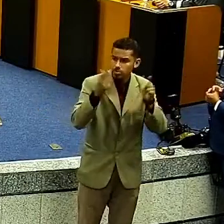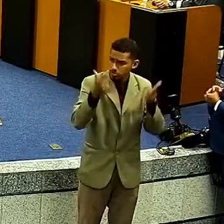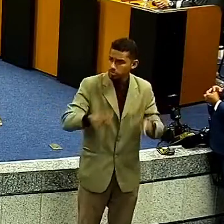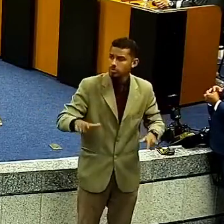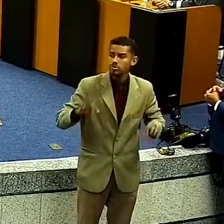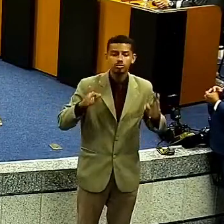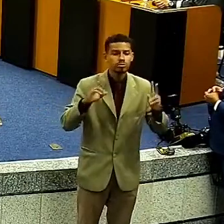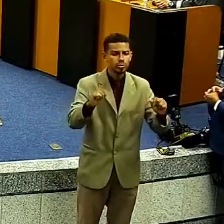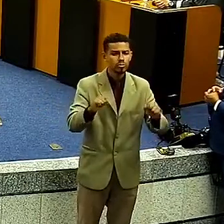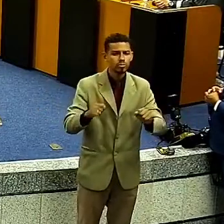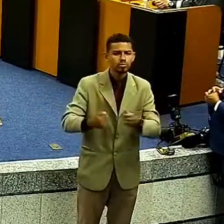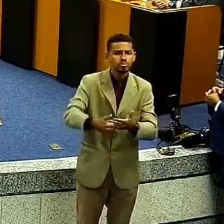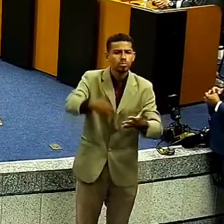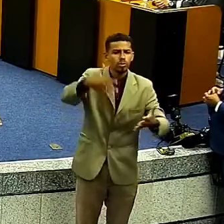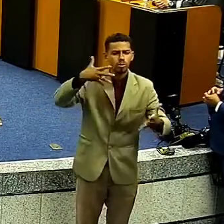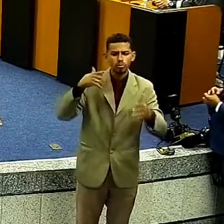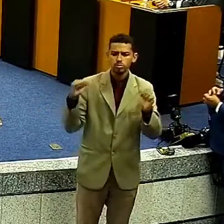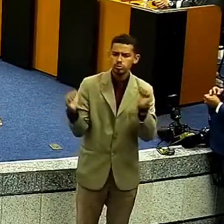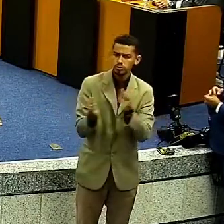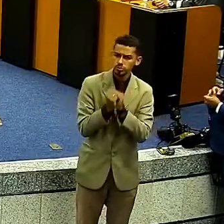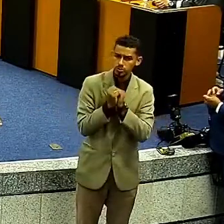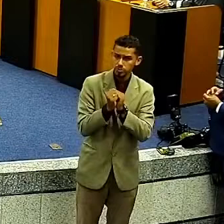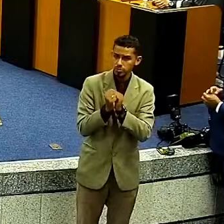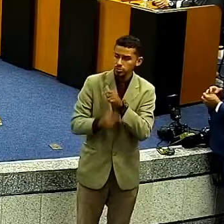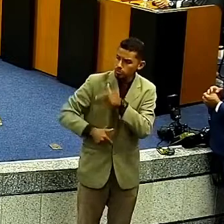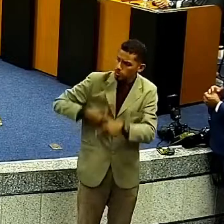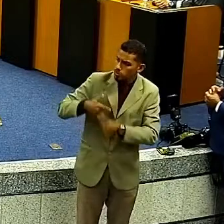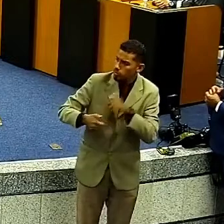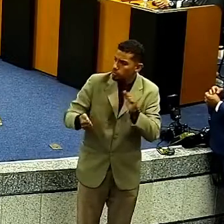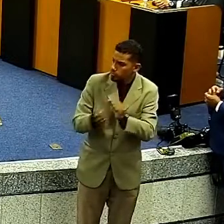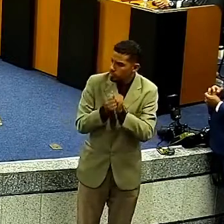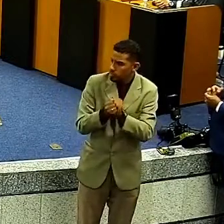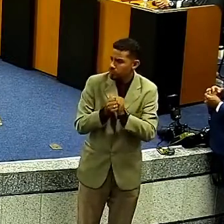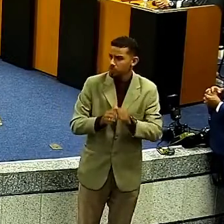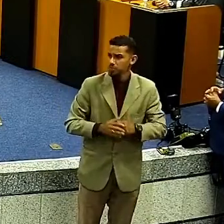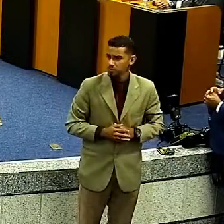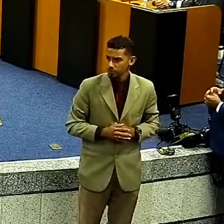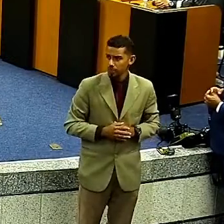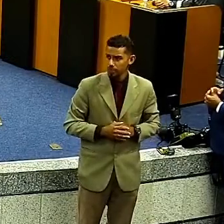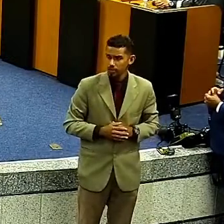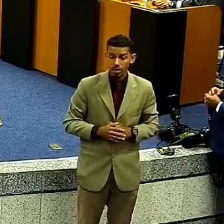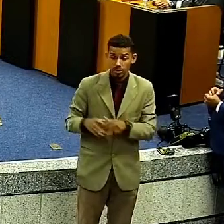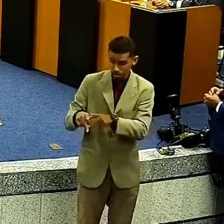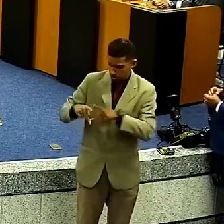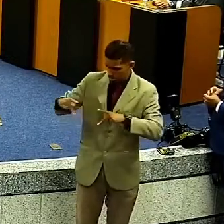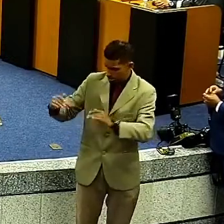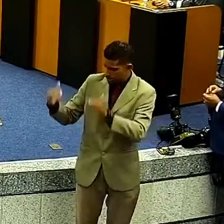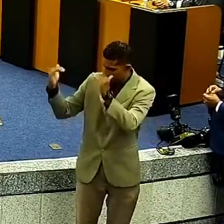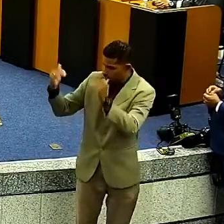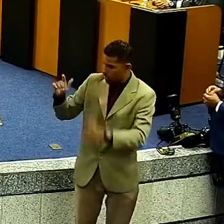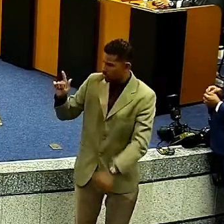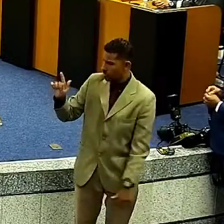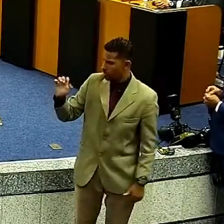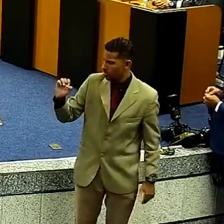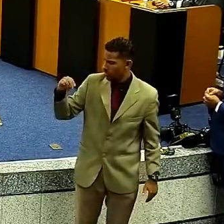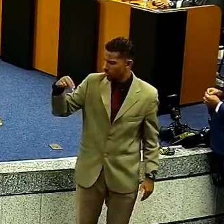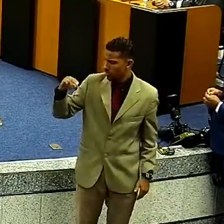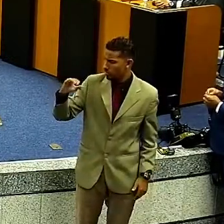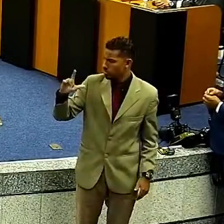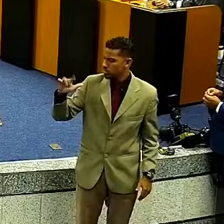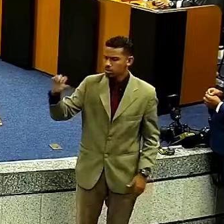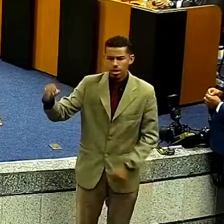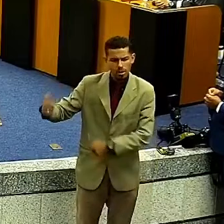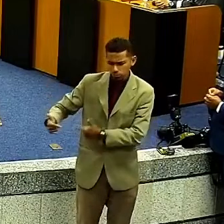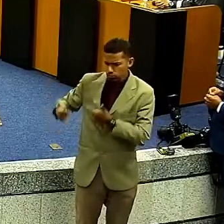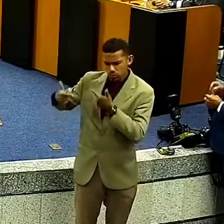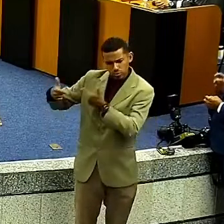tudo que fizemos juntos por por tudo que construímos juntos Desembargador Gonçalo muita sorte